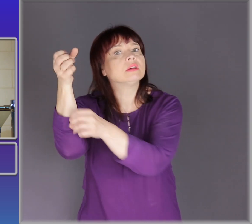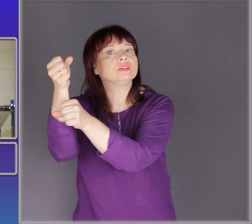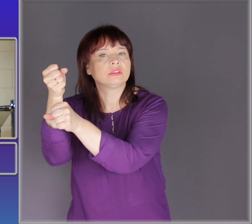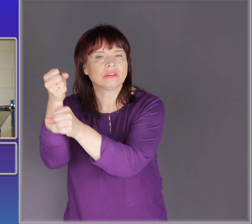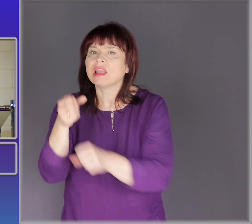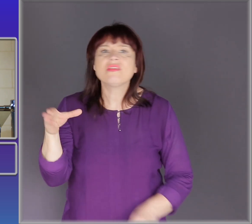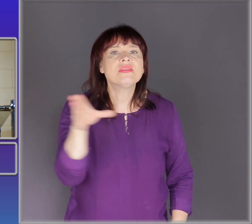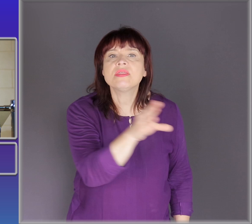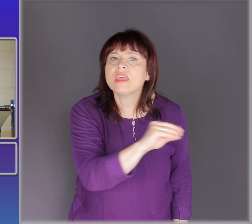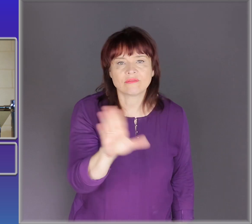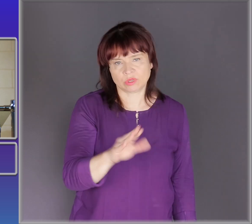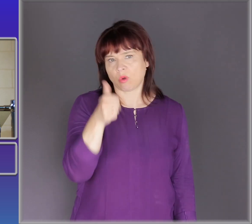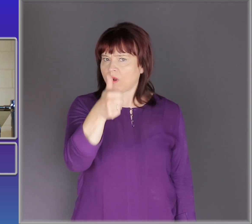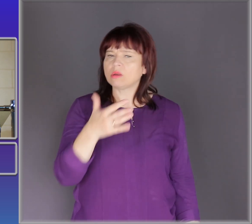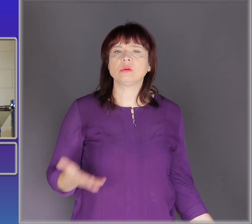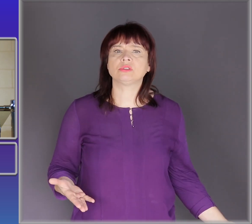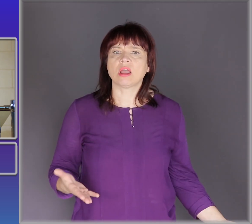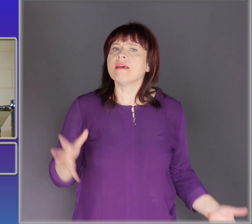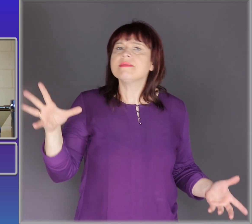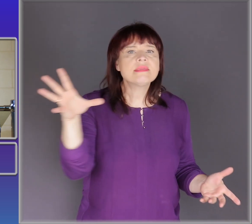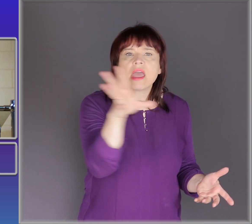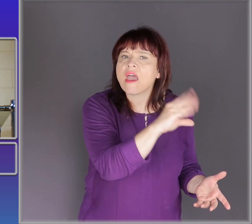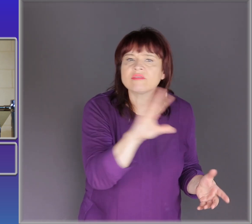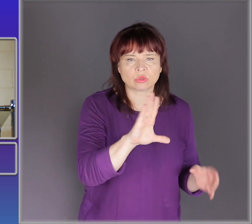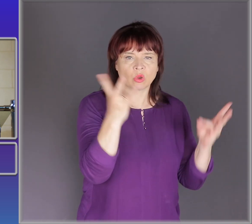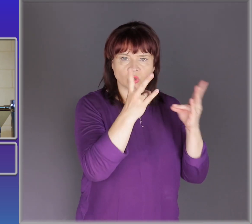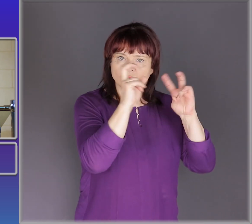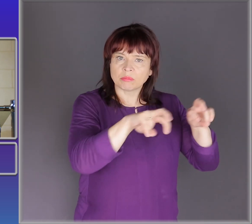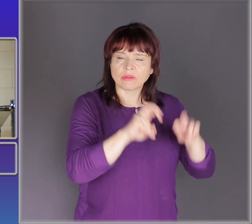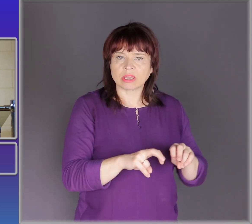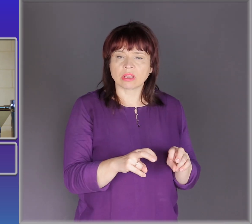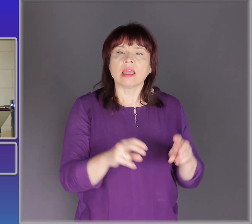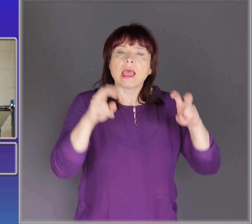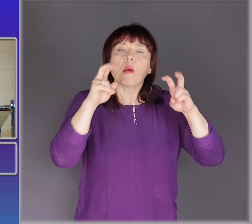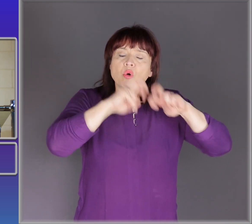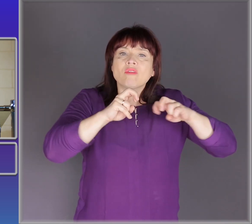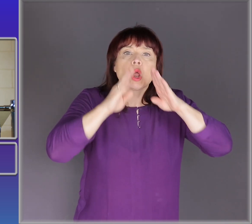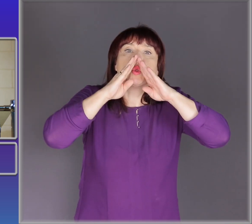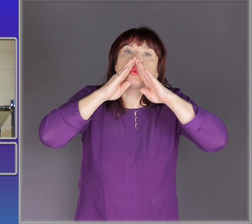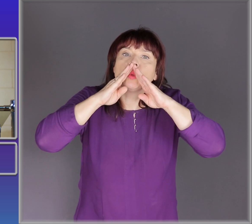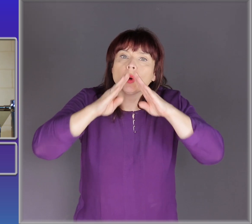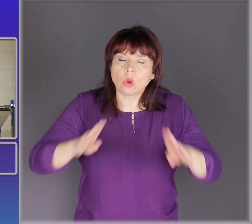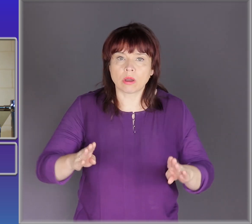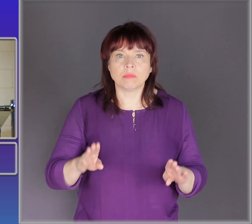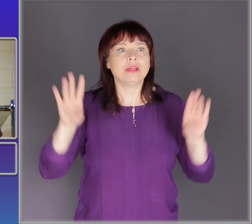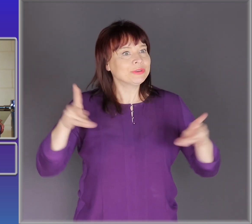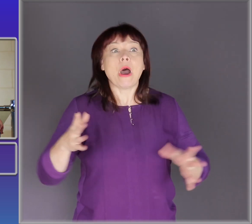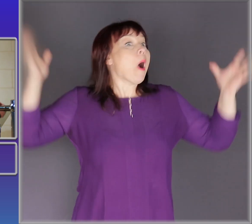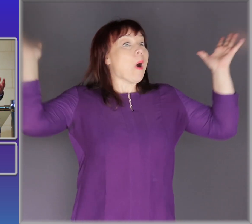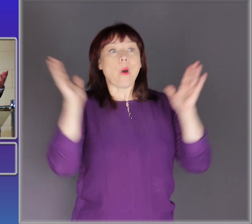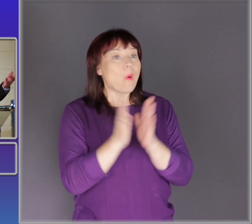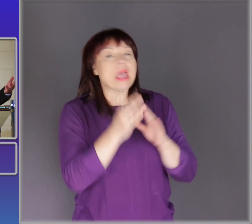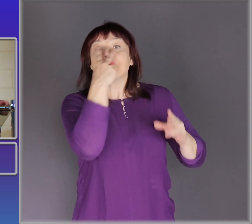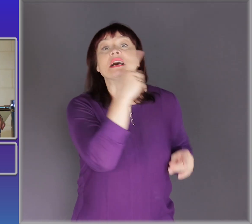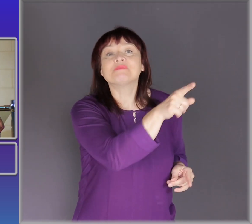ведь не все же хорошие и все следует испытать испытывайте духов говорит писание не надо говорить